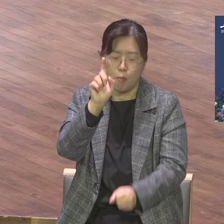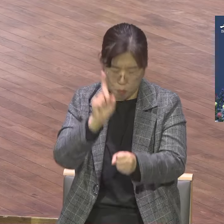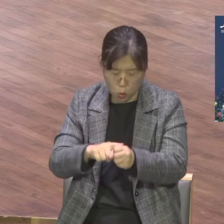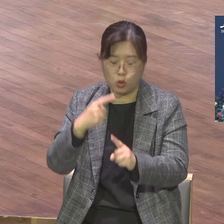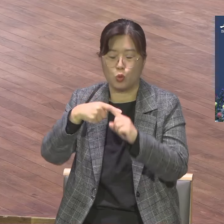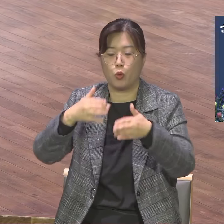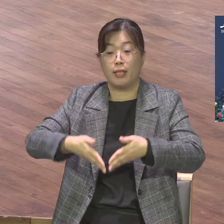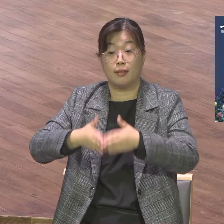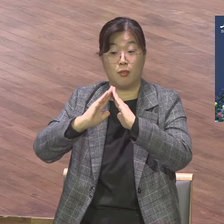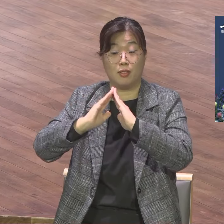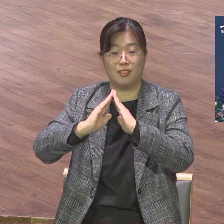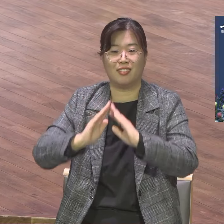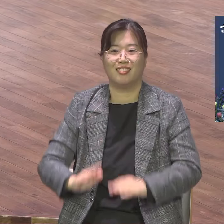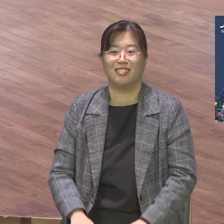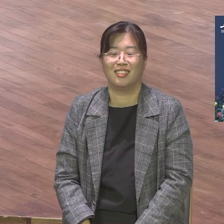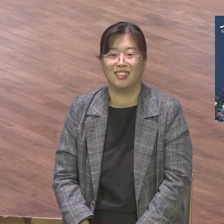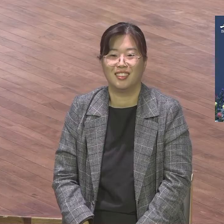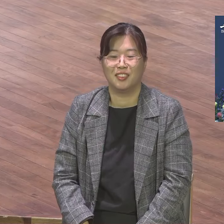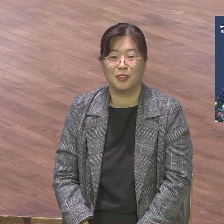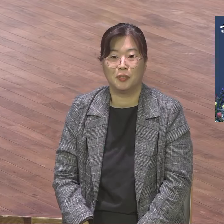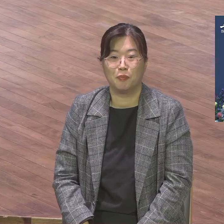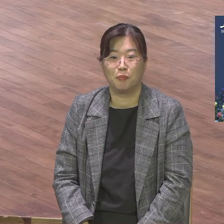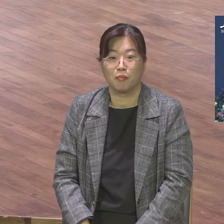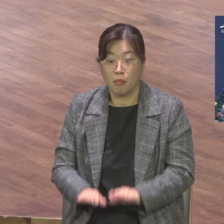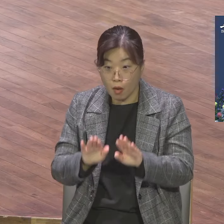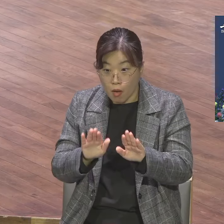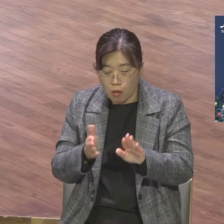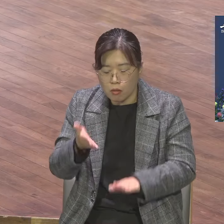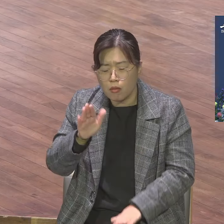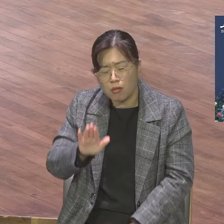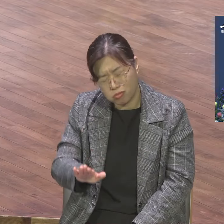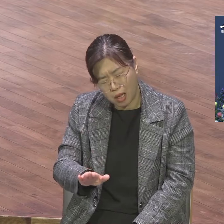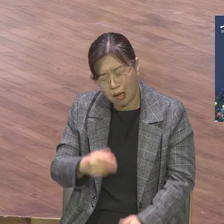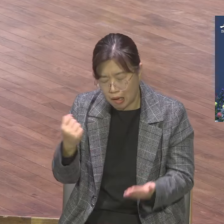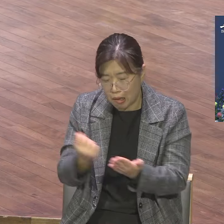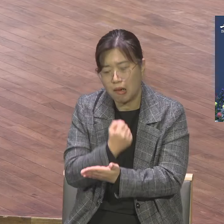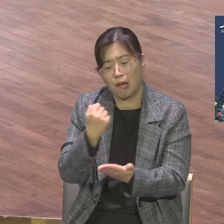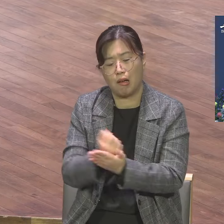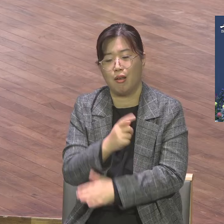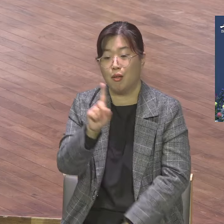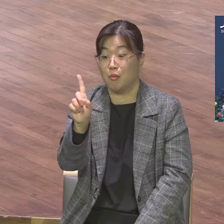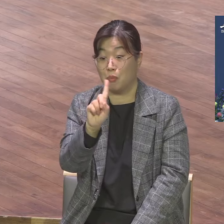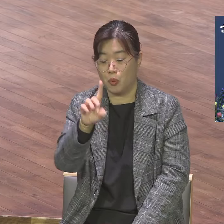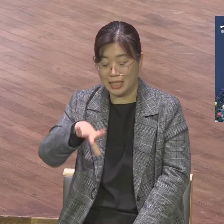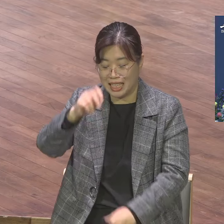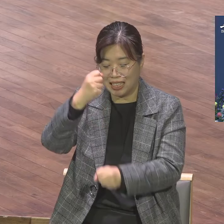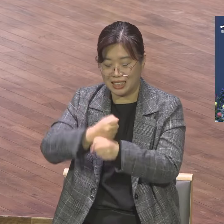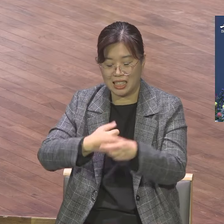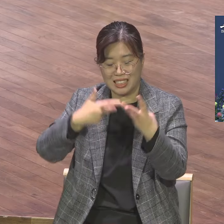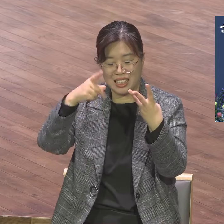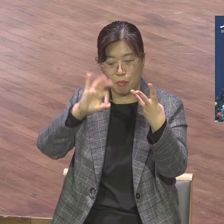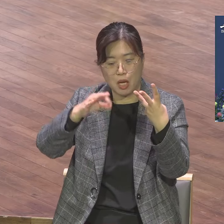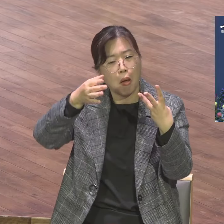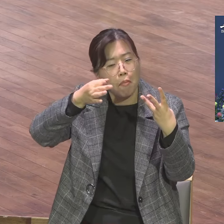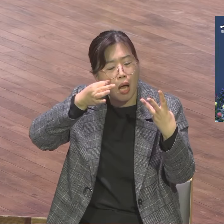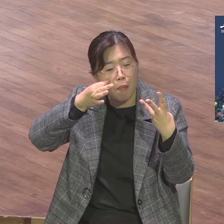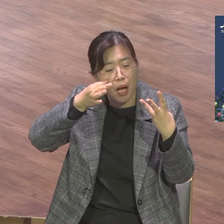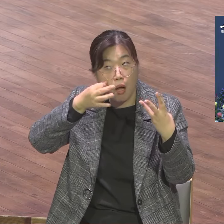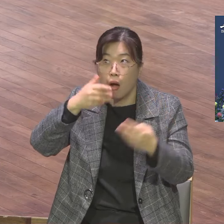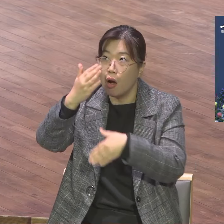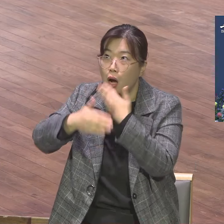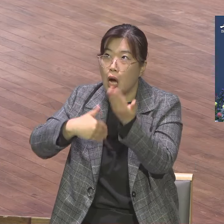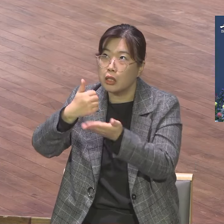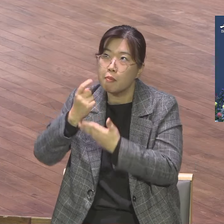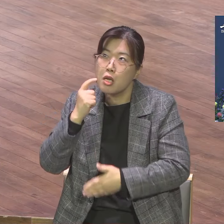선하신 뜻과 계획에 반대되는 일이 계속 일어나고 있어요. 반대되는 일. 열방의